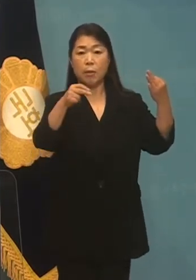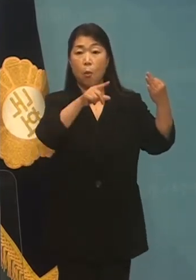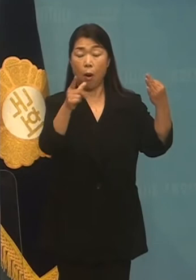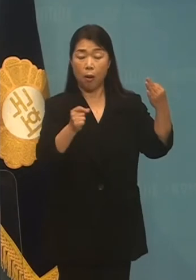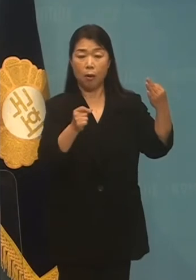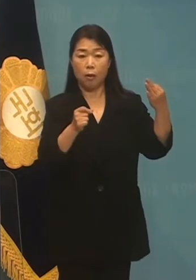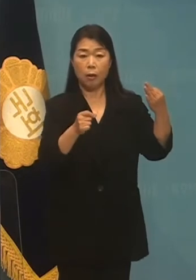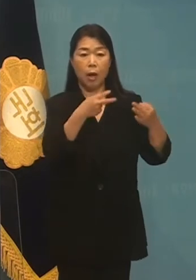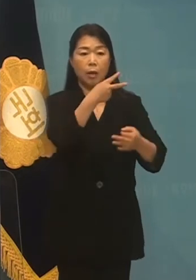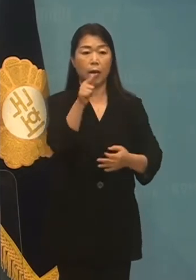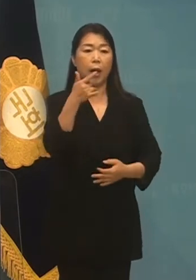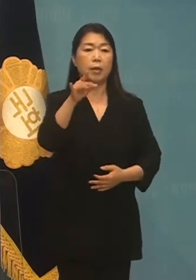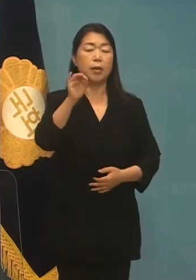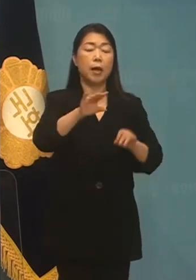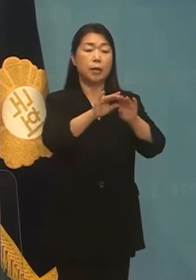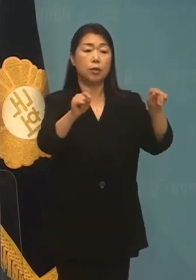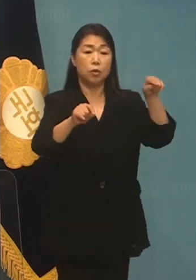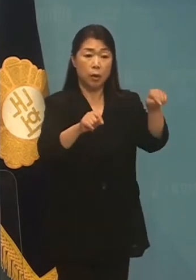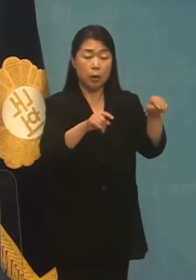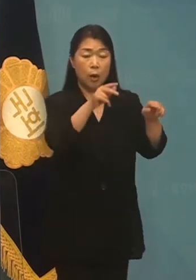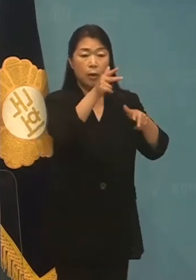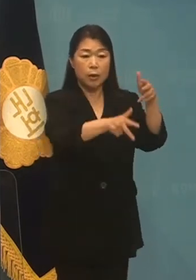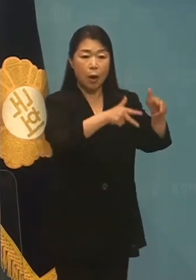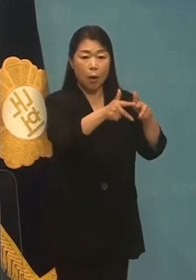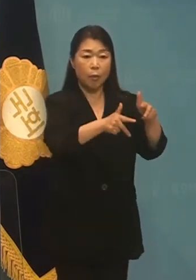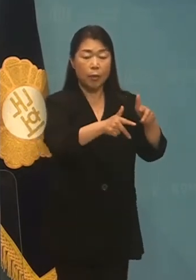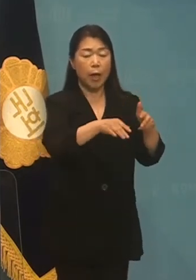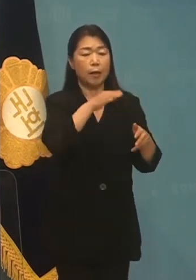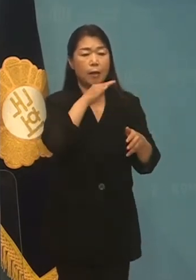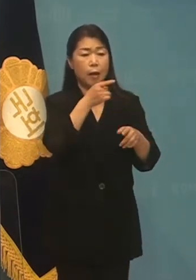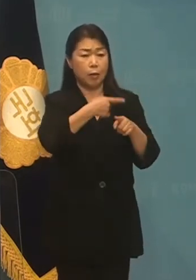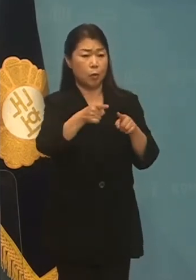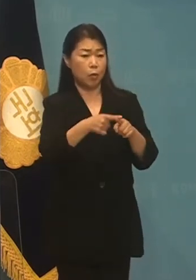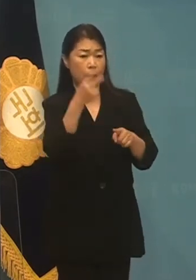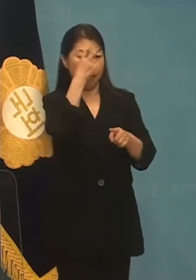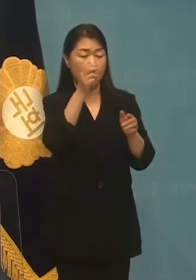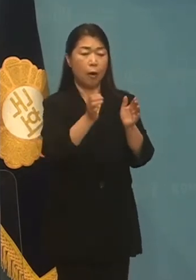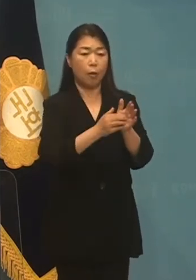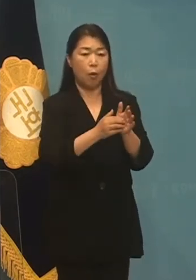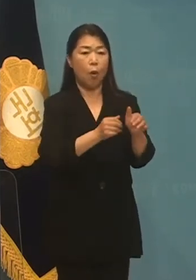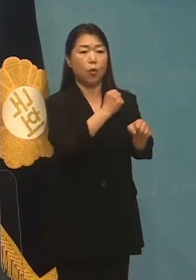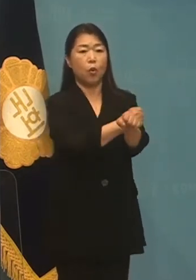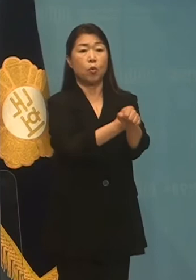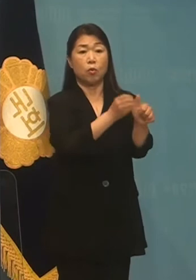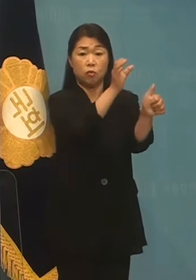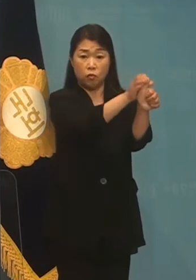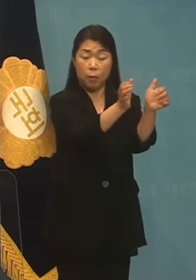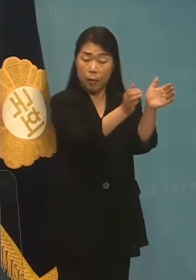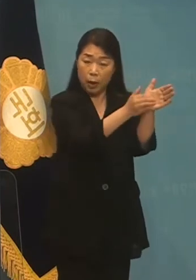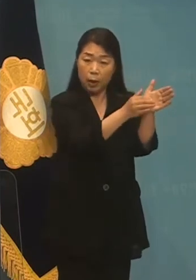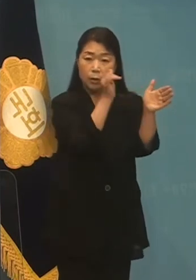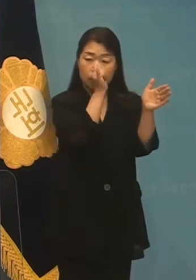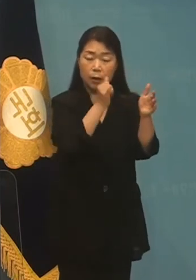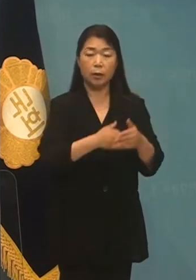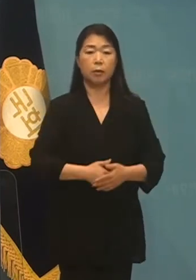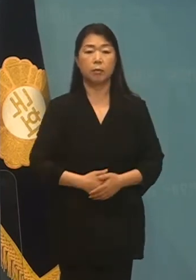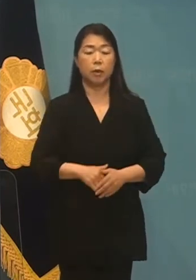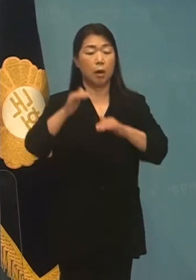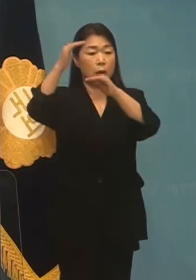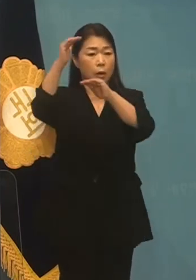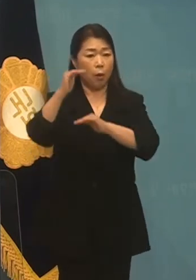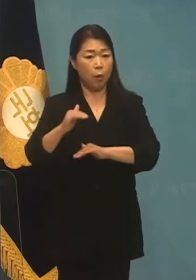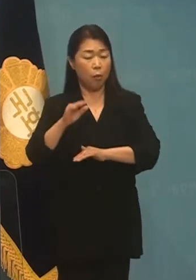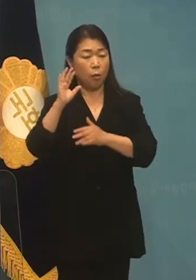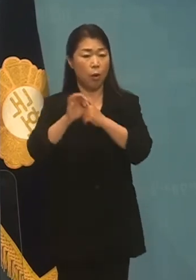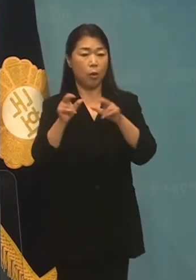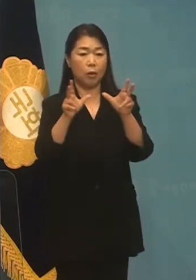12월 대장지구에 대한 사업 타당성 조사가 있었고 용역 공고도 있었습니다. 이